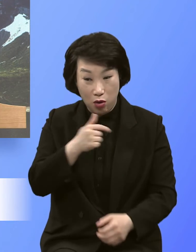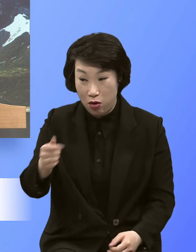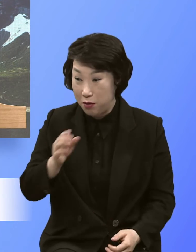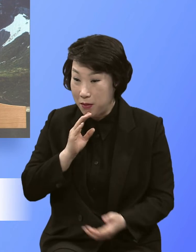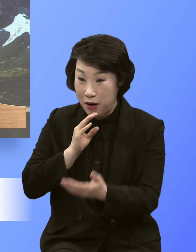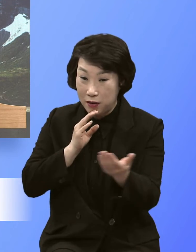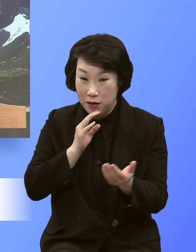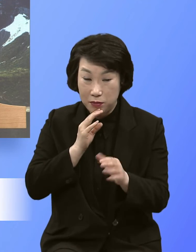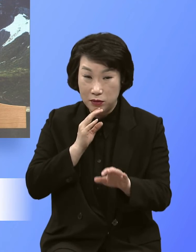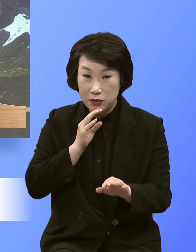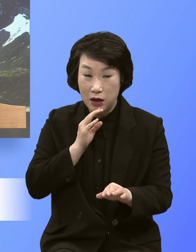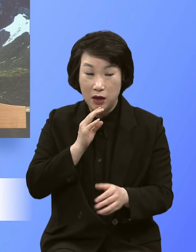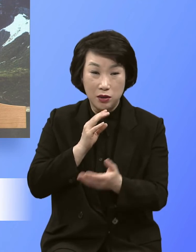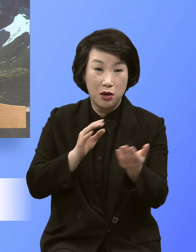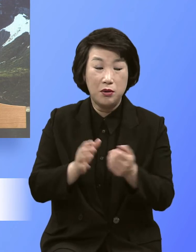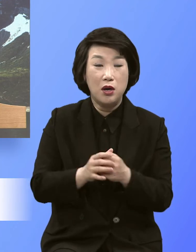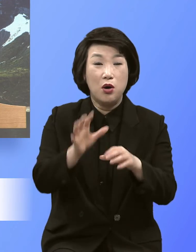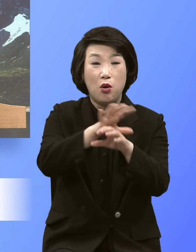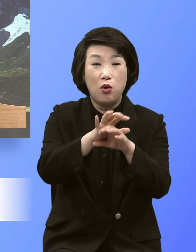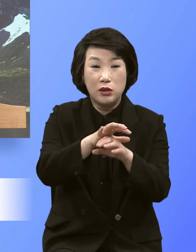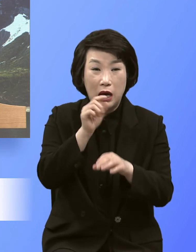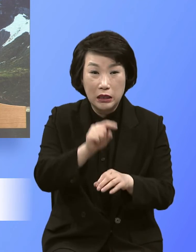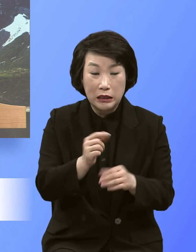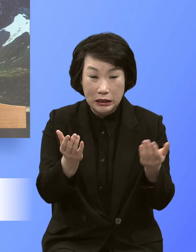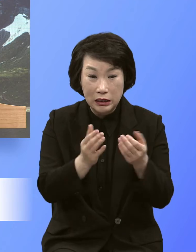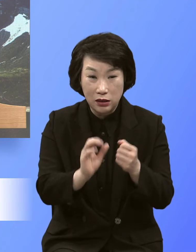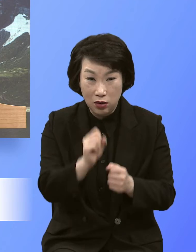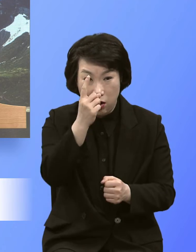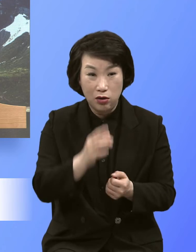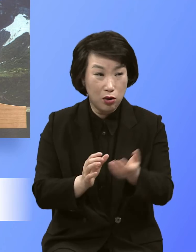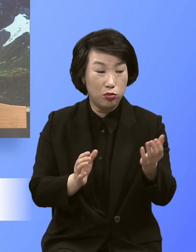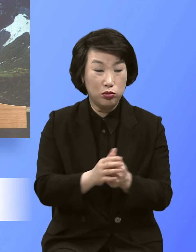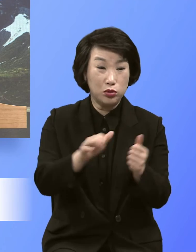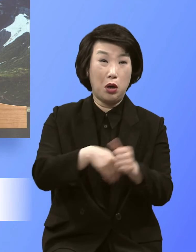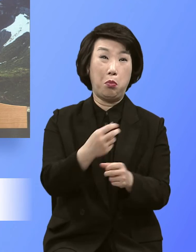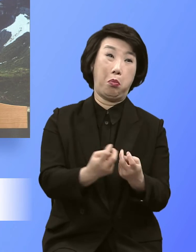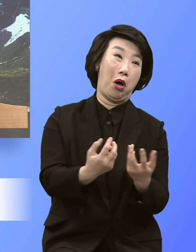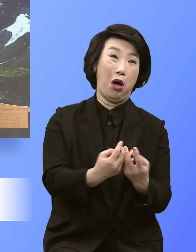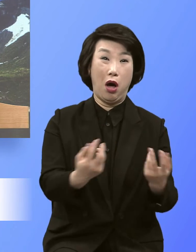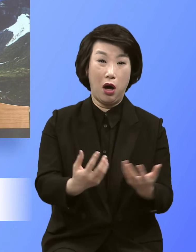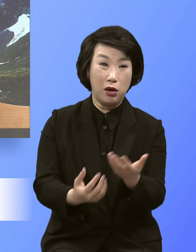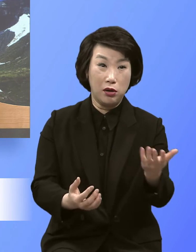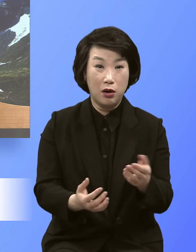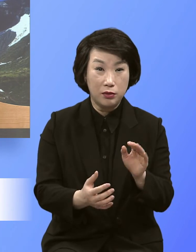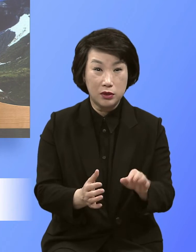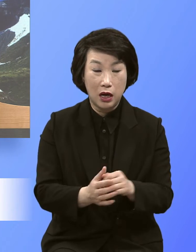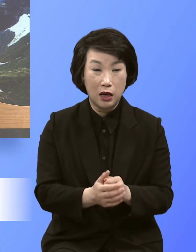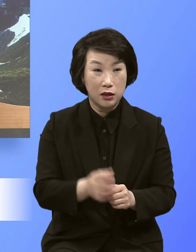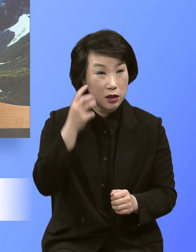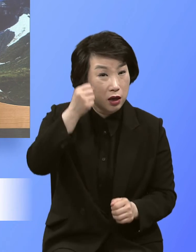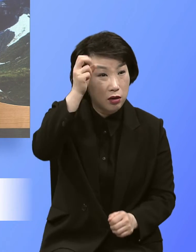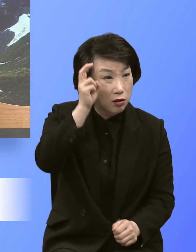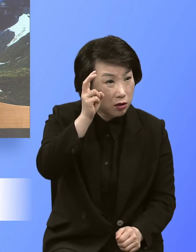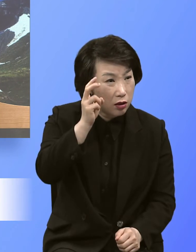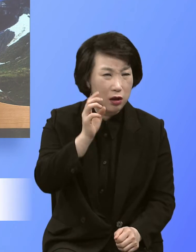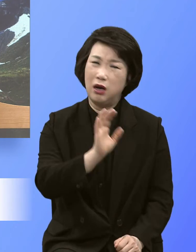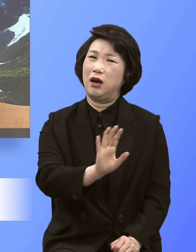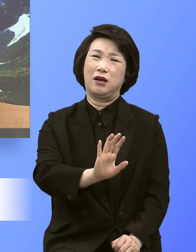못했다면 당신은 코로나라고 하는 사건 때문에 그럴 수밖에 없었다고 당신은 치부하고 말